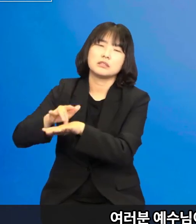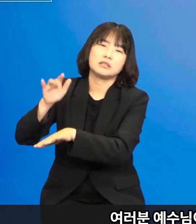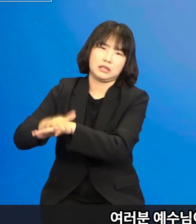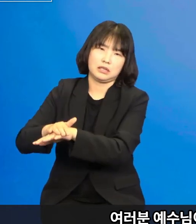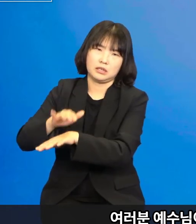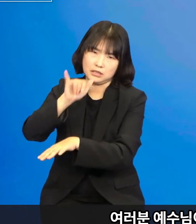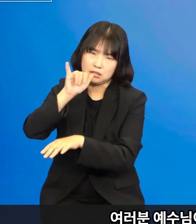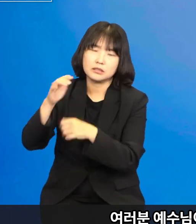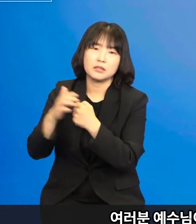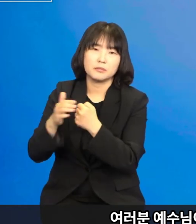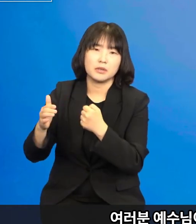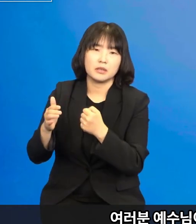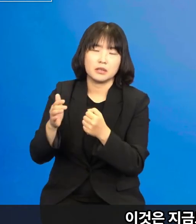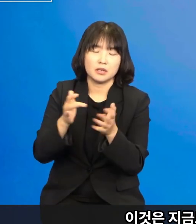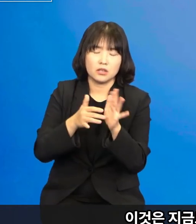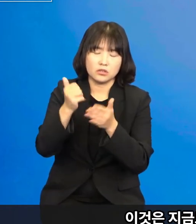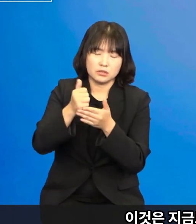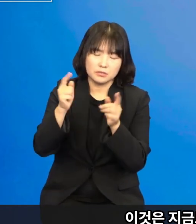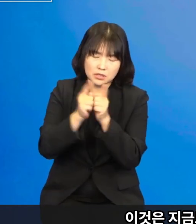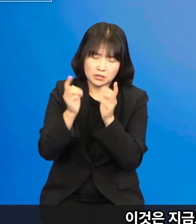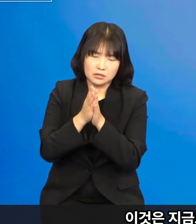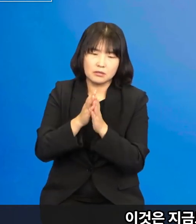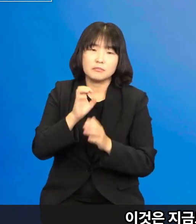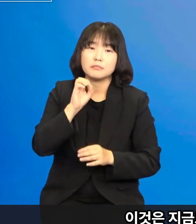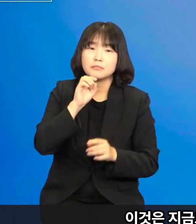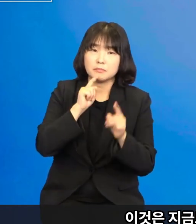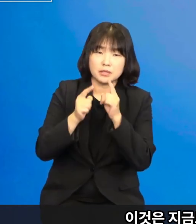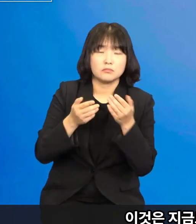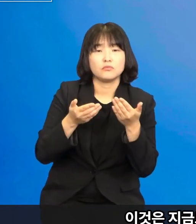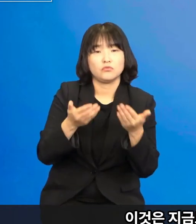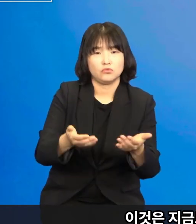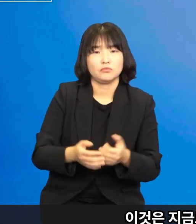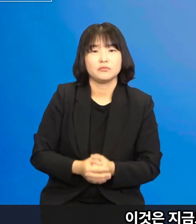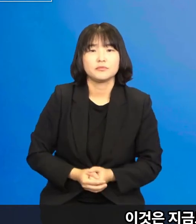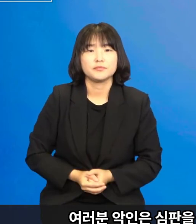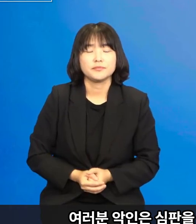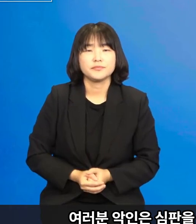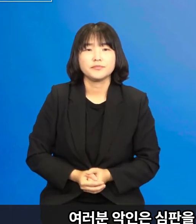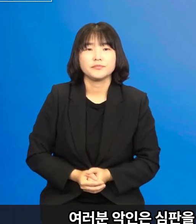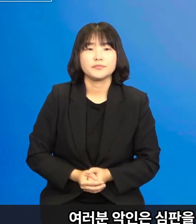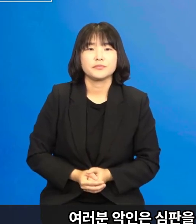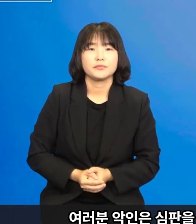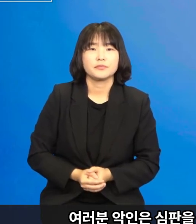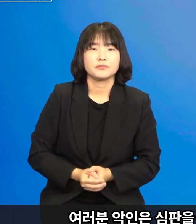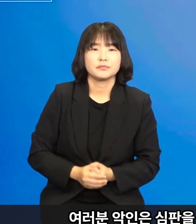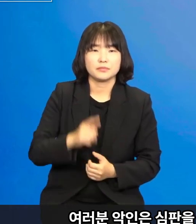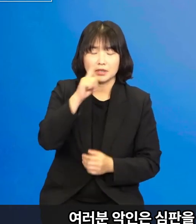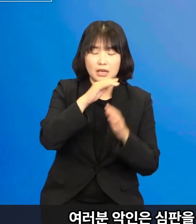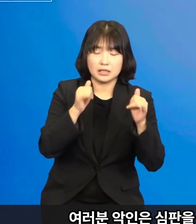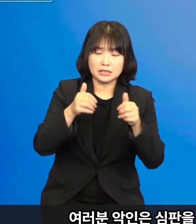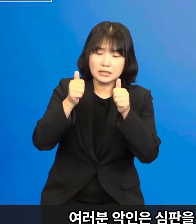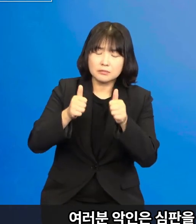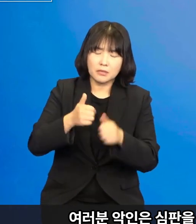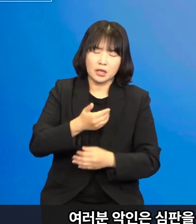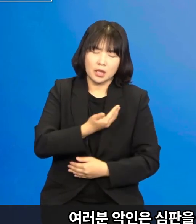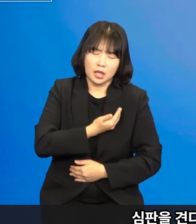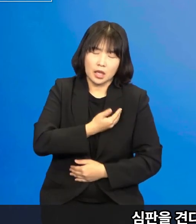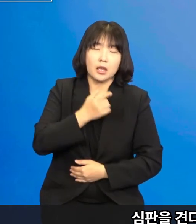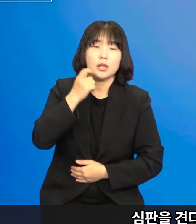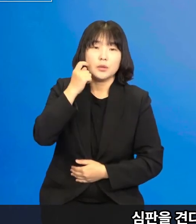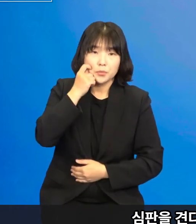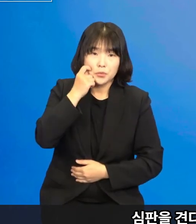여러분 예수님이 직접 하신 말씀이에요. 이런 지금도 벌어지는 일입니다. 여러분 악인은 심판을 견디지 못한다라고